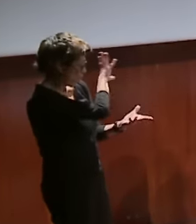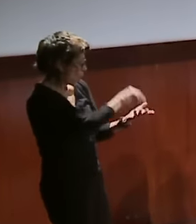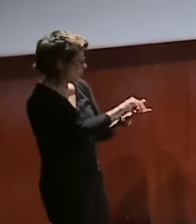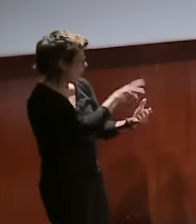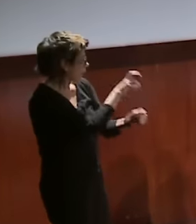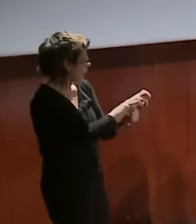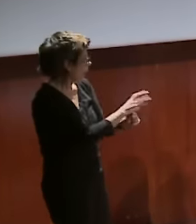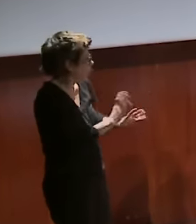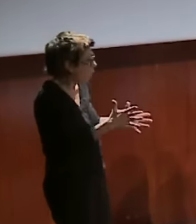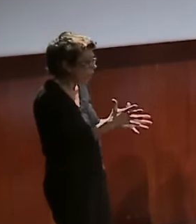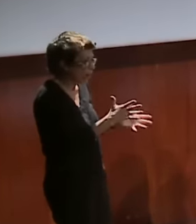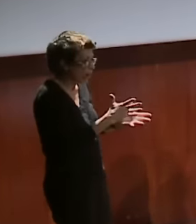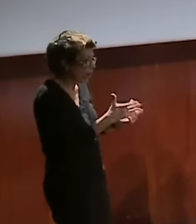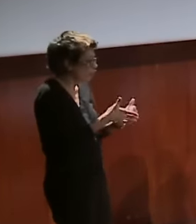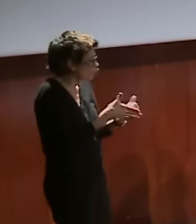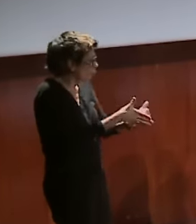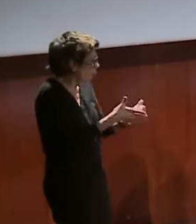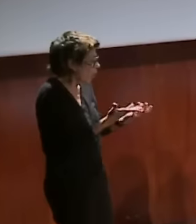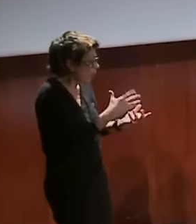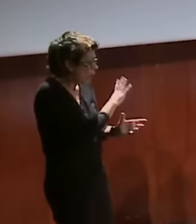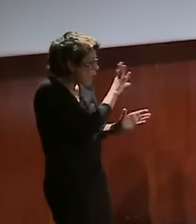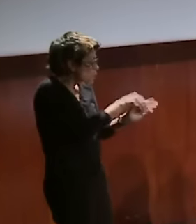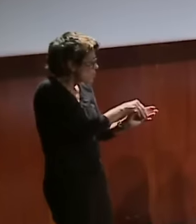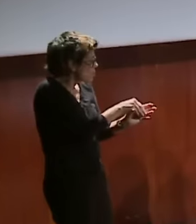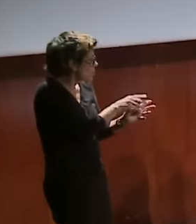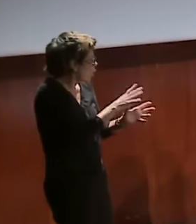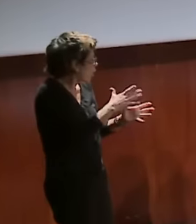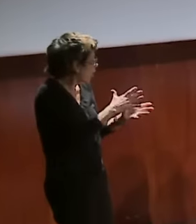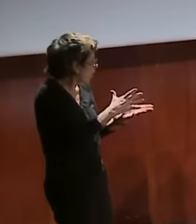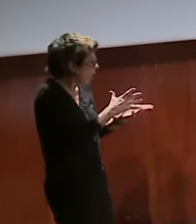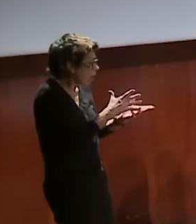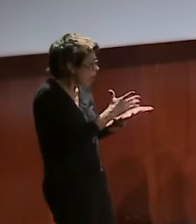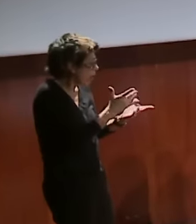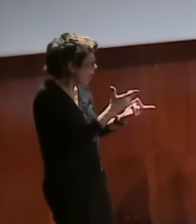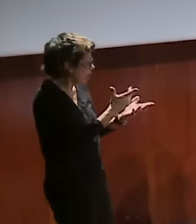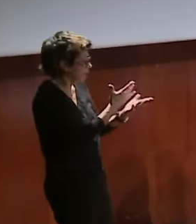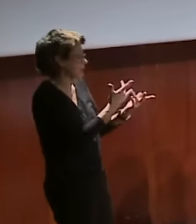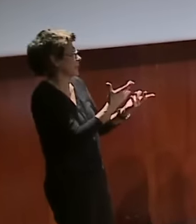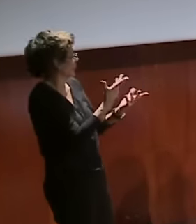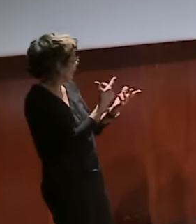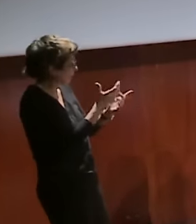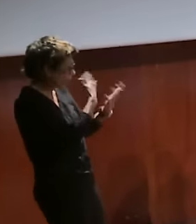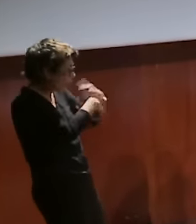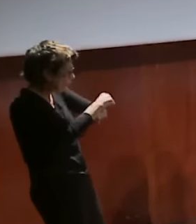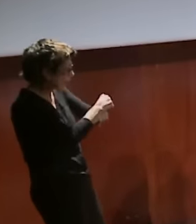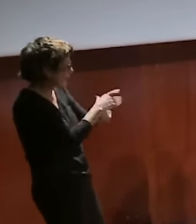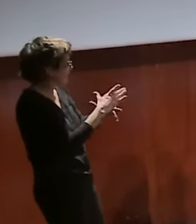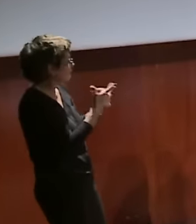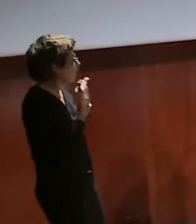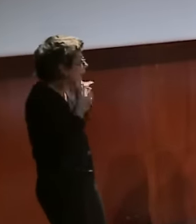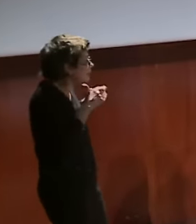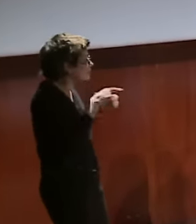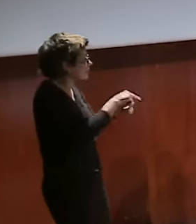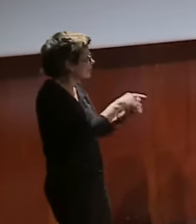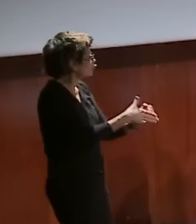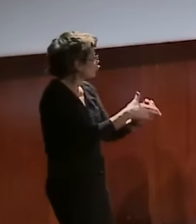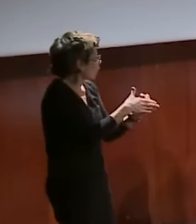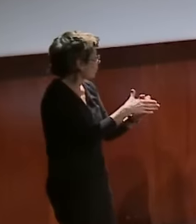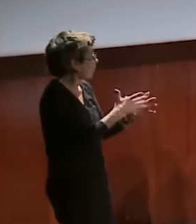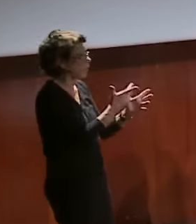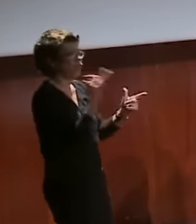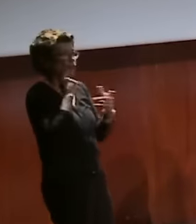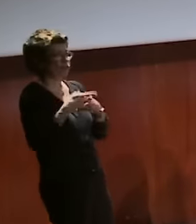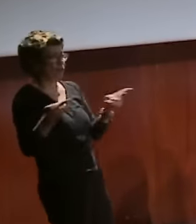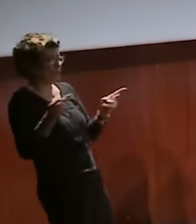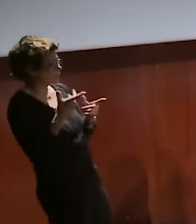support? Qu'est-ce qu'on choisit comme support? Et comment on organise l'accès de ces supports, l'accès au